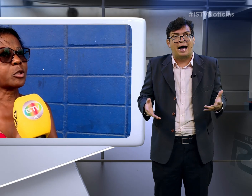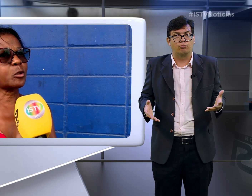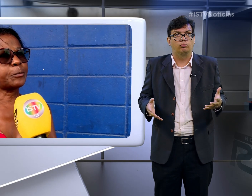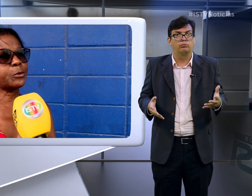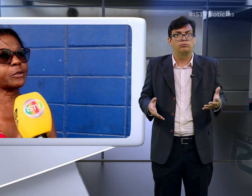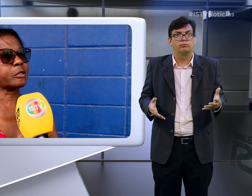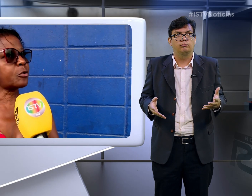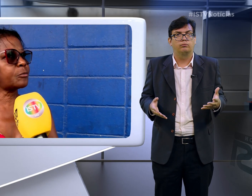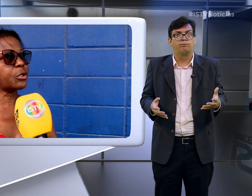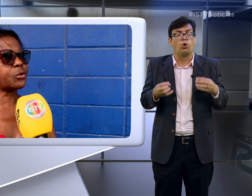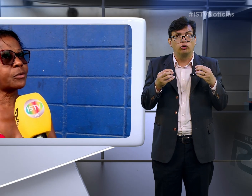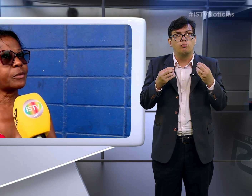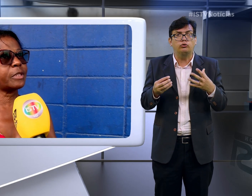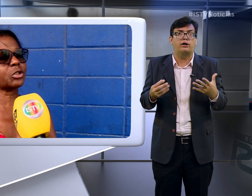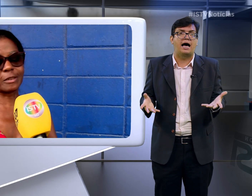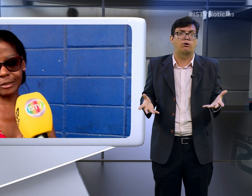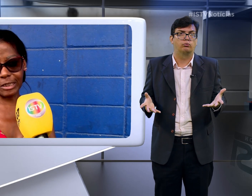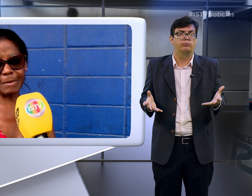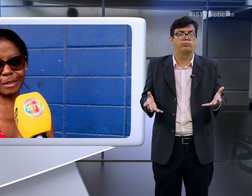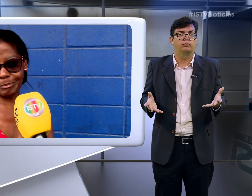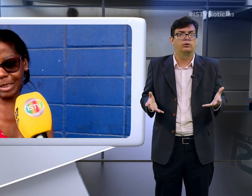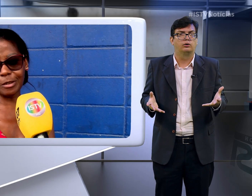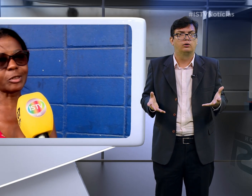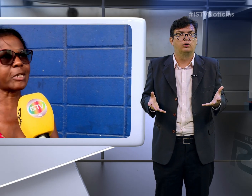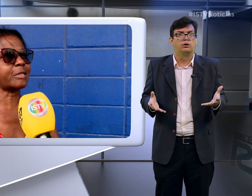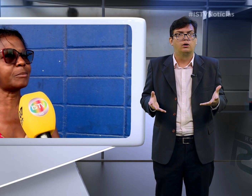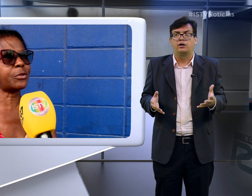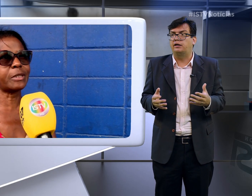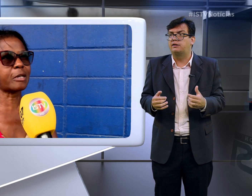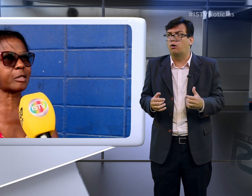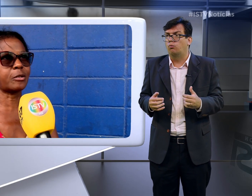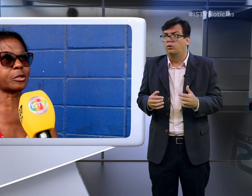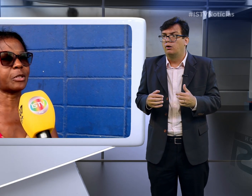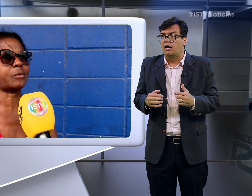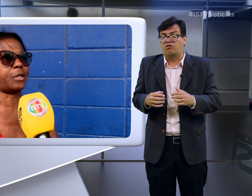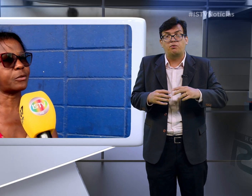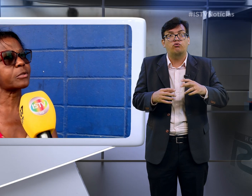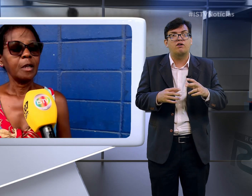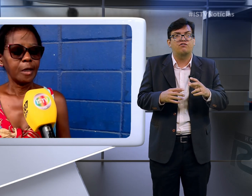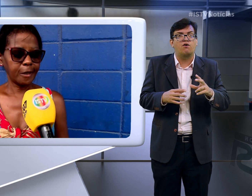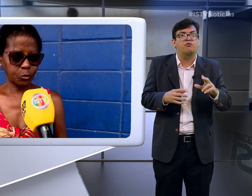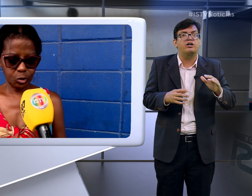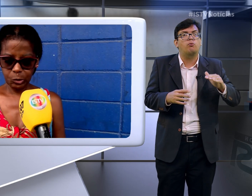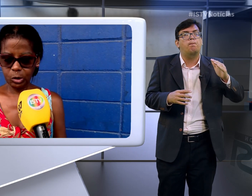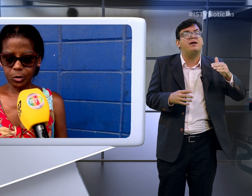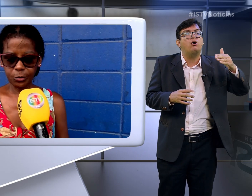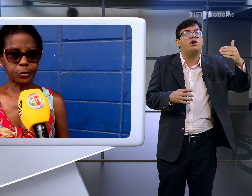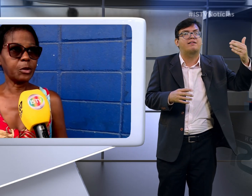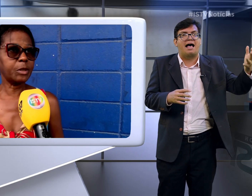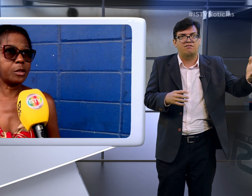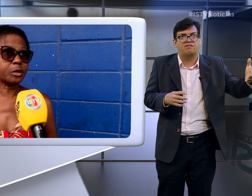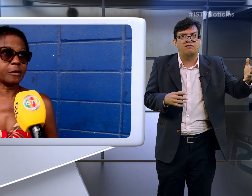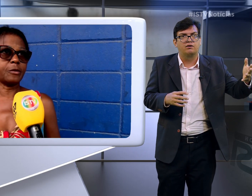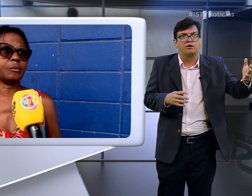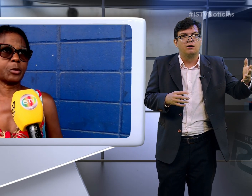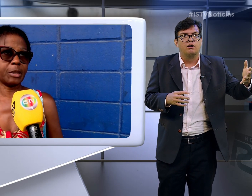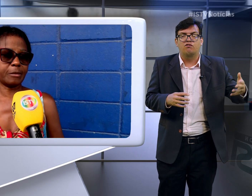caro. Tudo muito caro. Então, as pessoas vão dando prioridades. Se